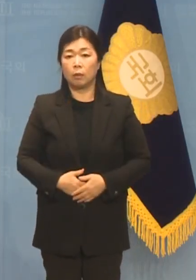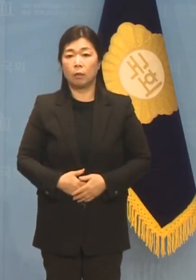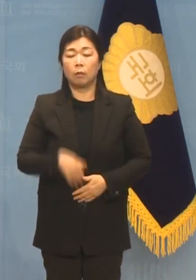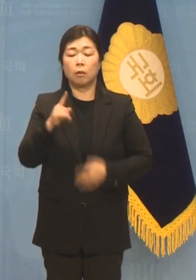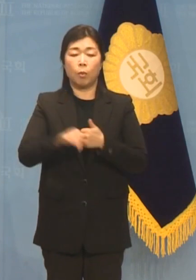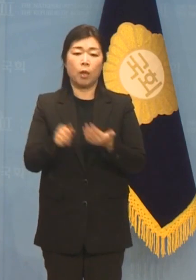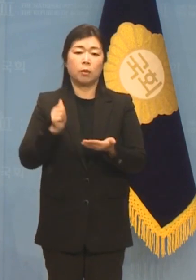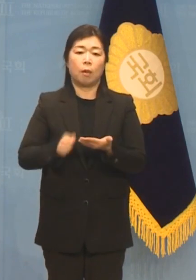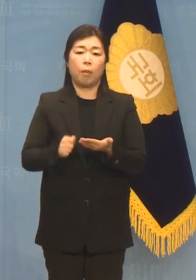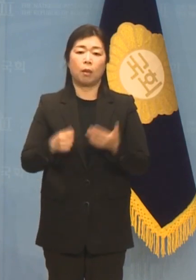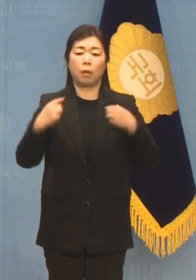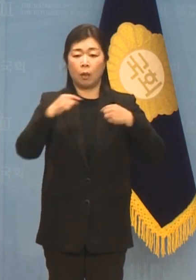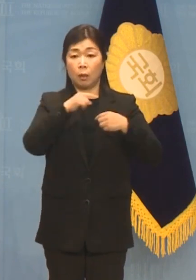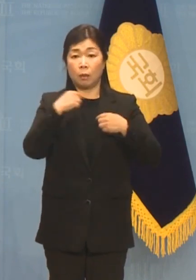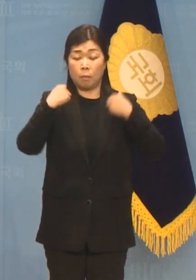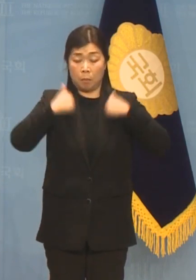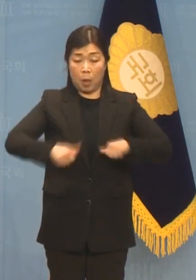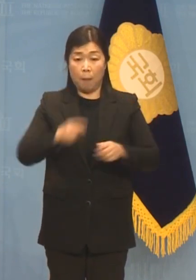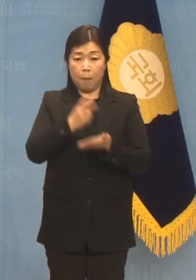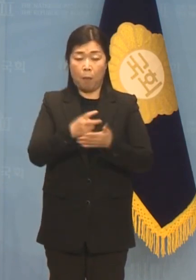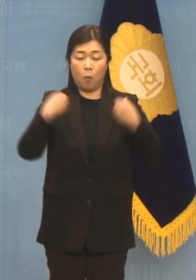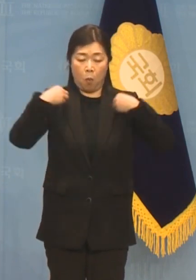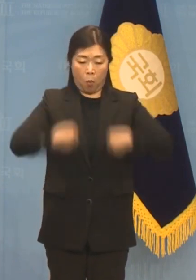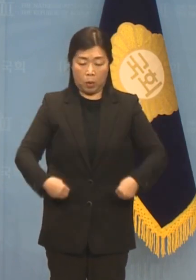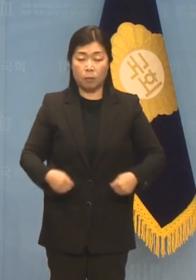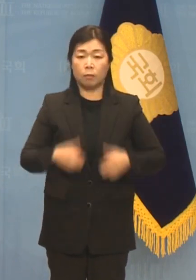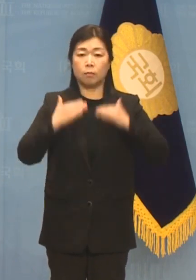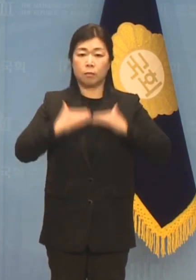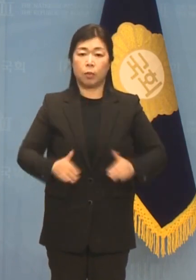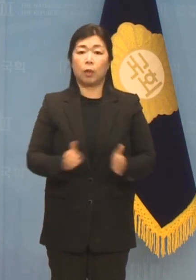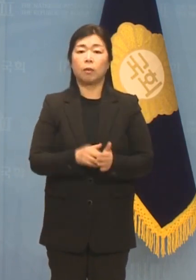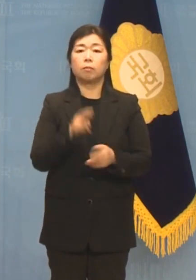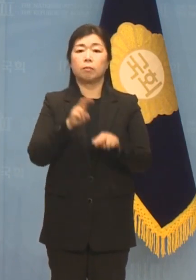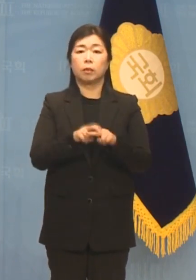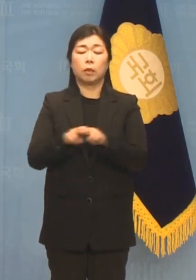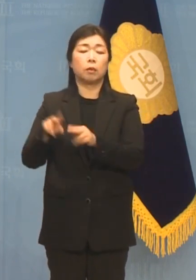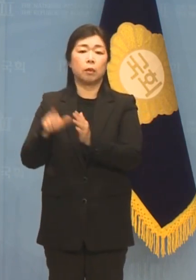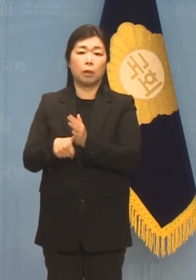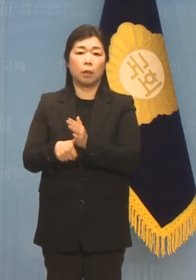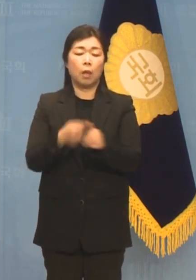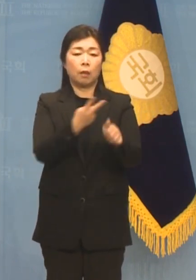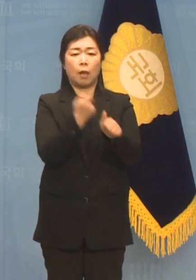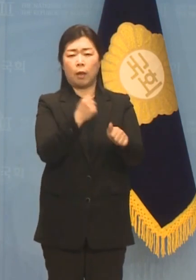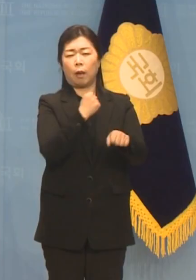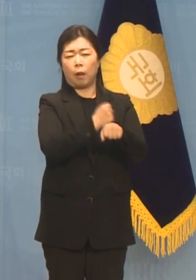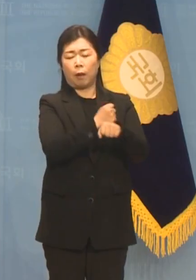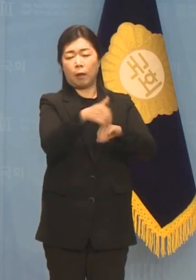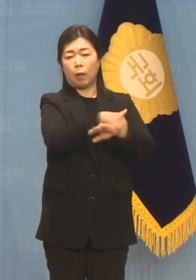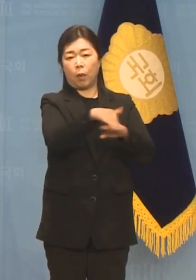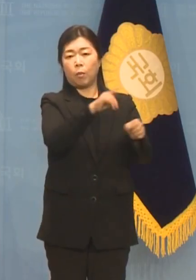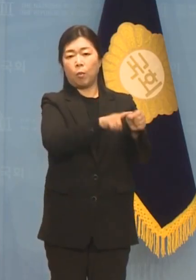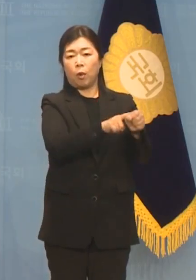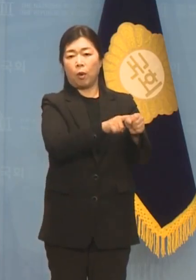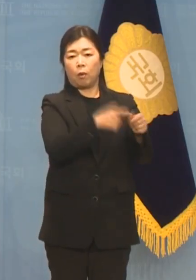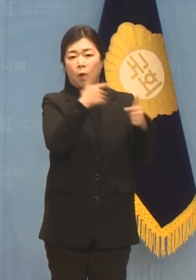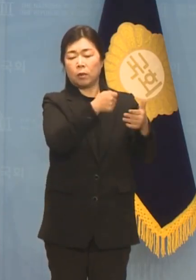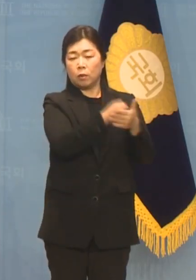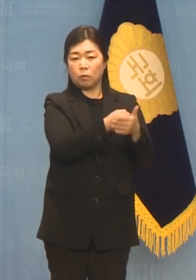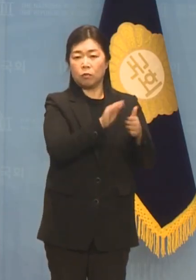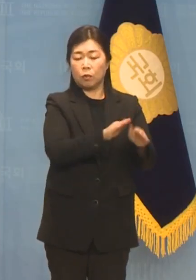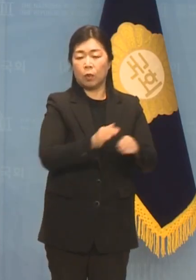정치 재판관들의 재판소, 미리 탄핵의 답을 정해놓고 마구 찍어내는 탄핵